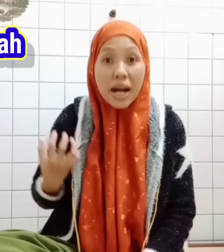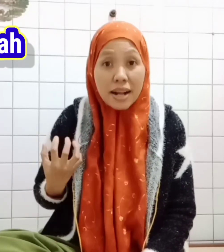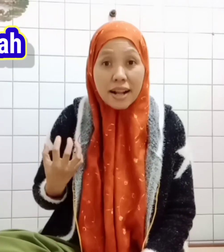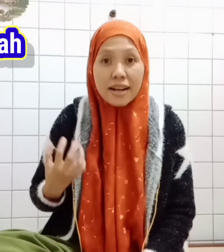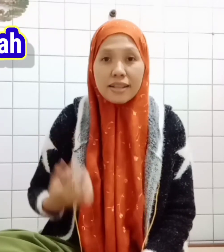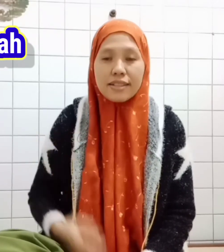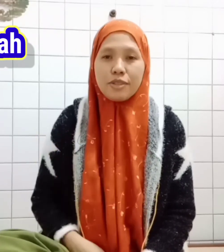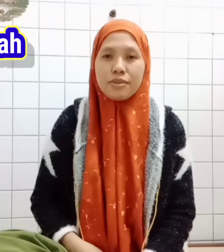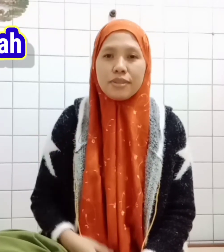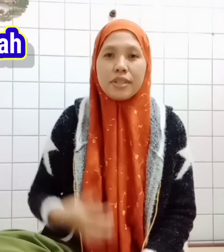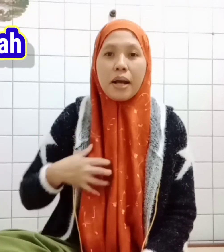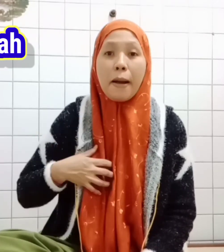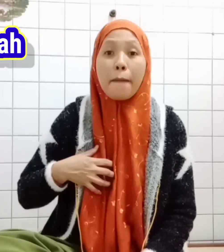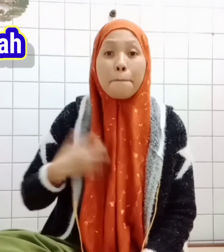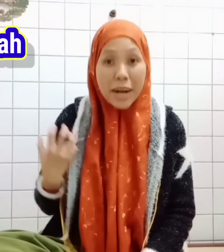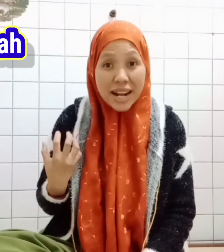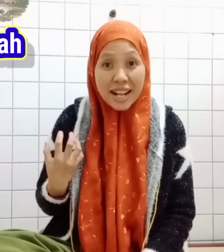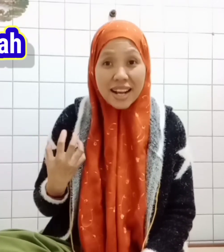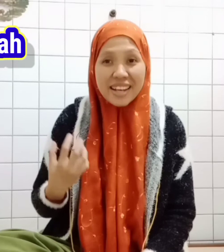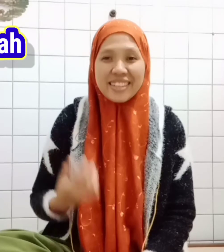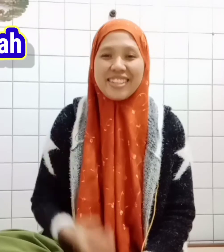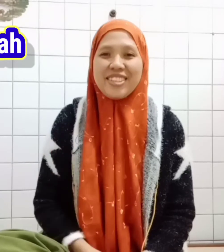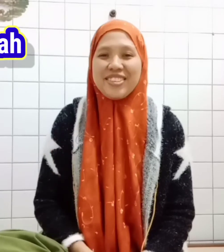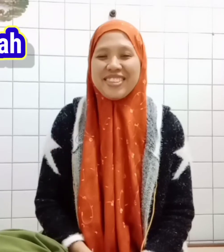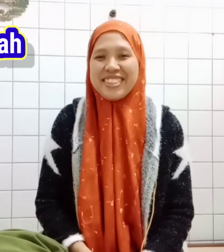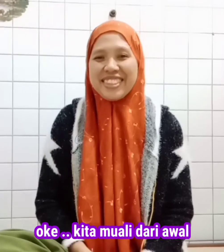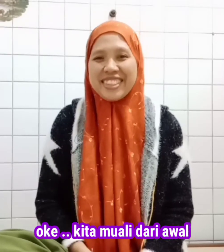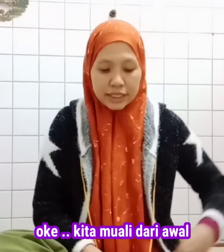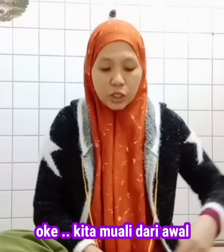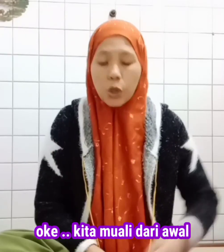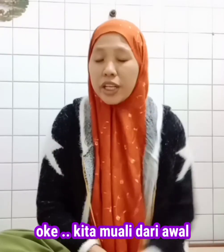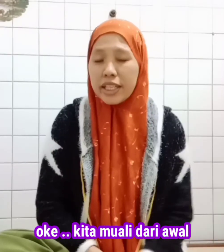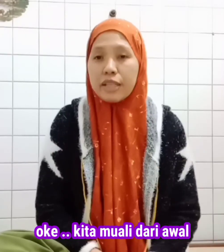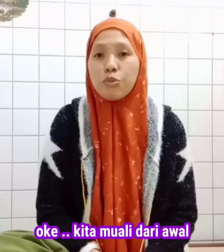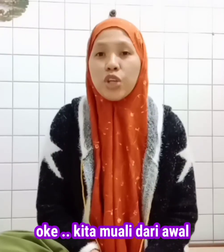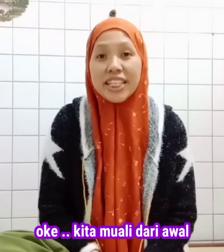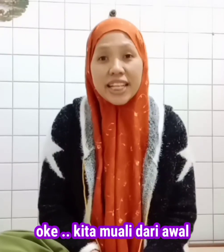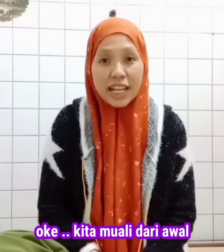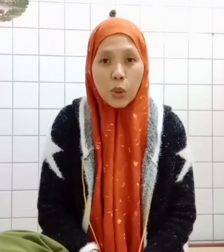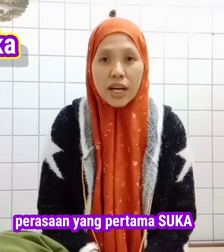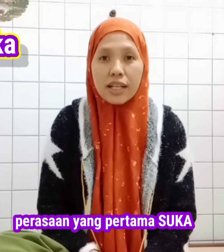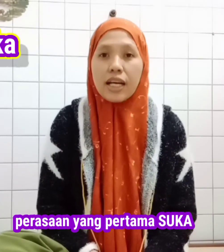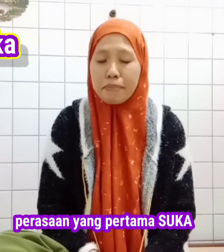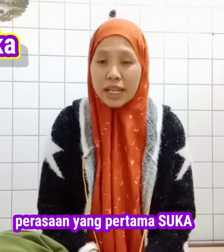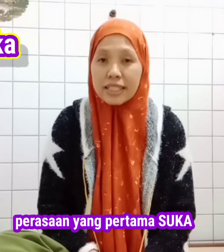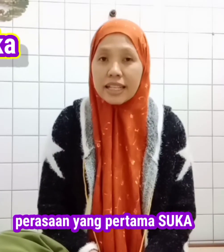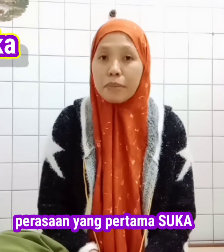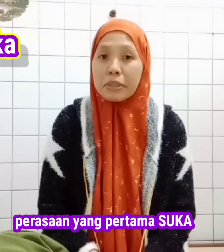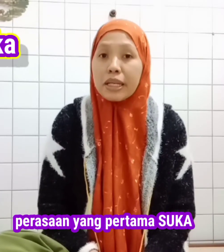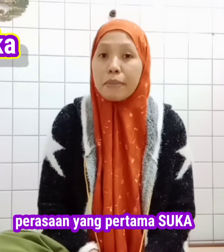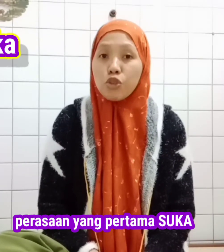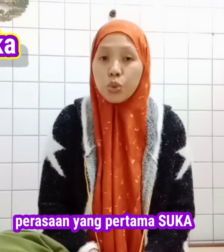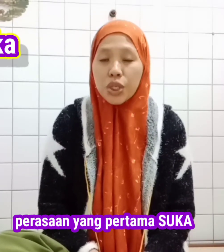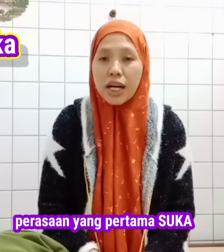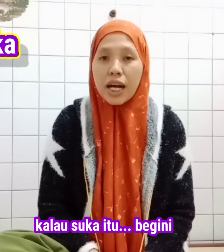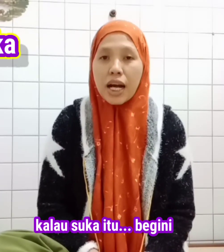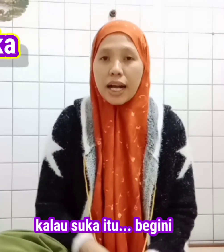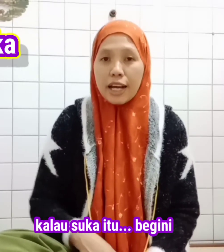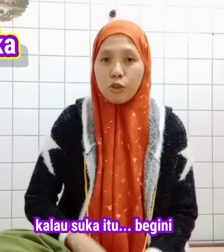marah gitu. Marah gitu. Oke, kita mulai dari awal. Perasaan yang pertama, suka. Kalau